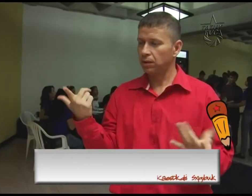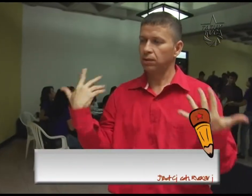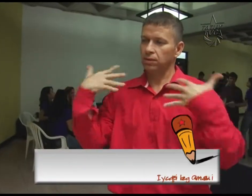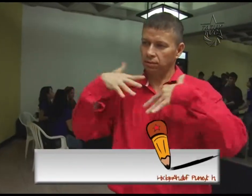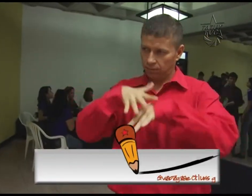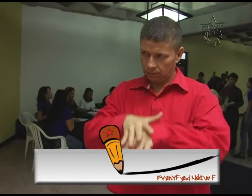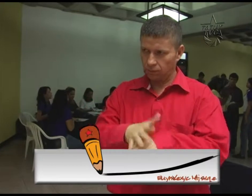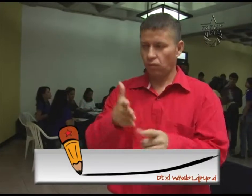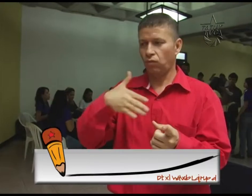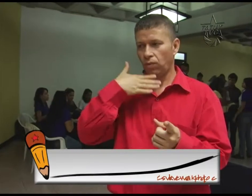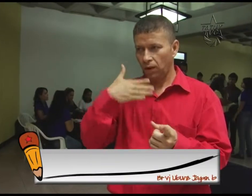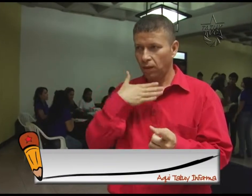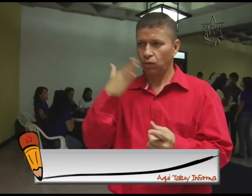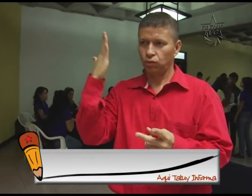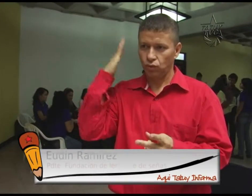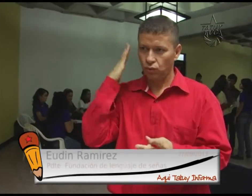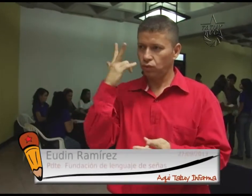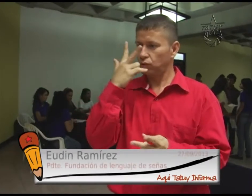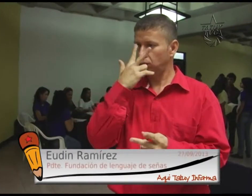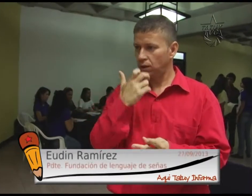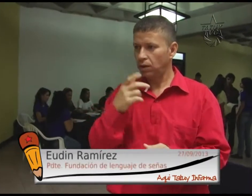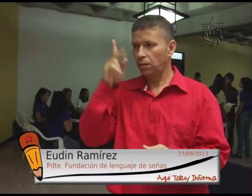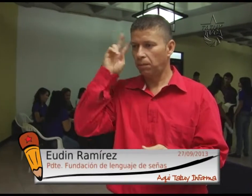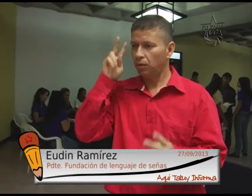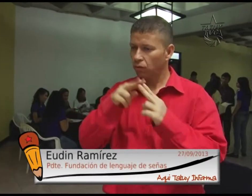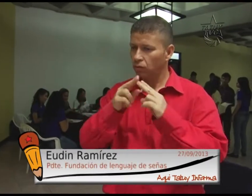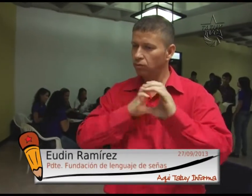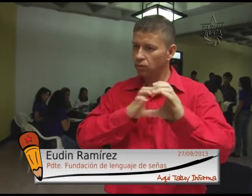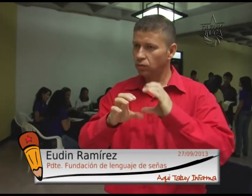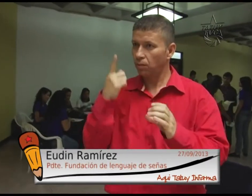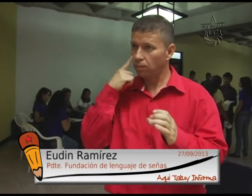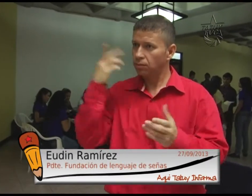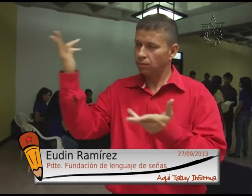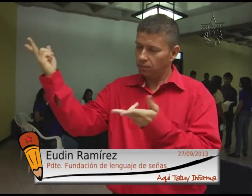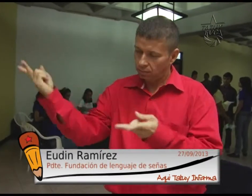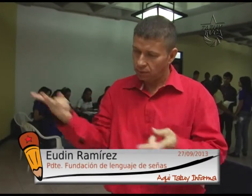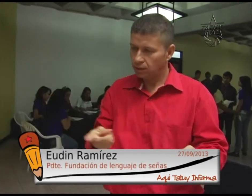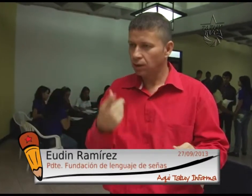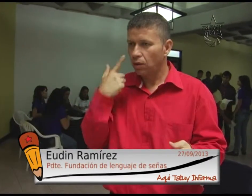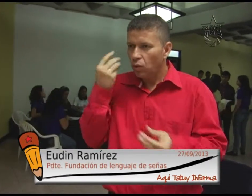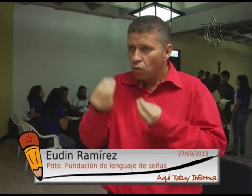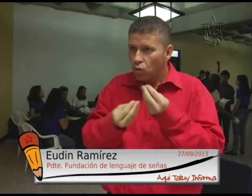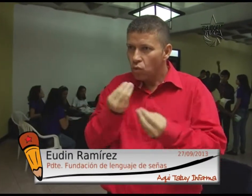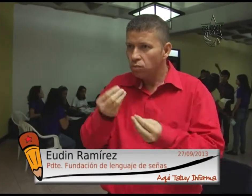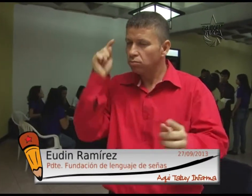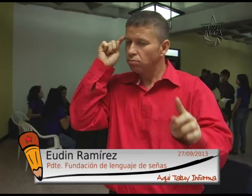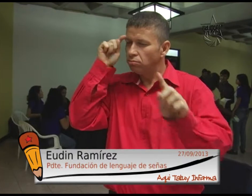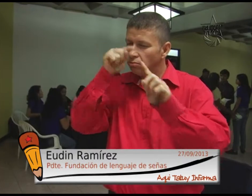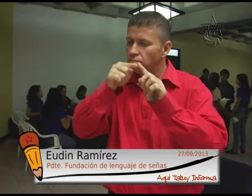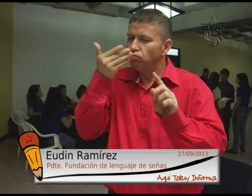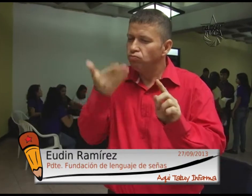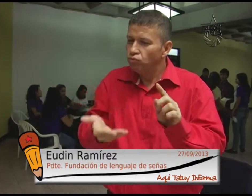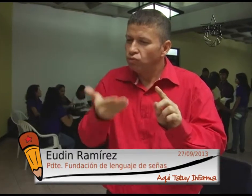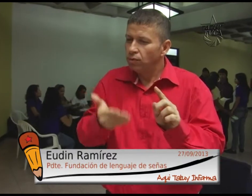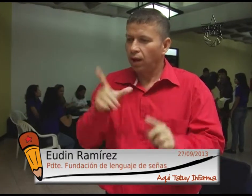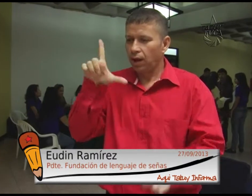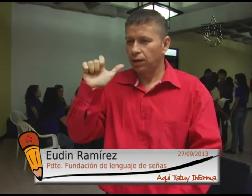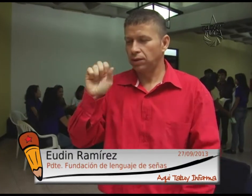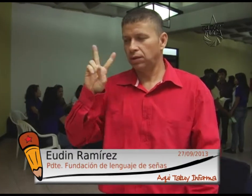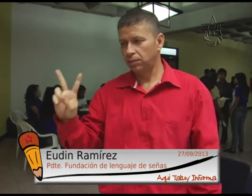El objetivo del festival es la integración, no solamente de las personas sordas, sino de sordoceguera y cualquier discapacidad en realidad